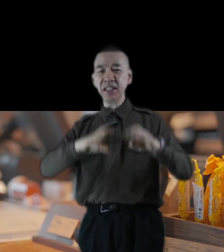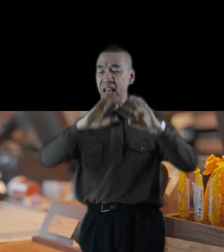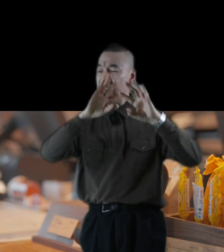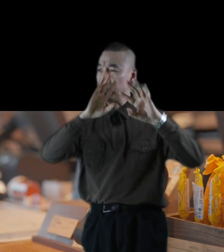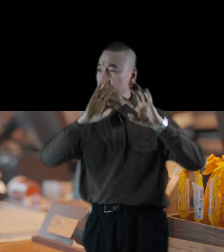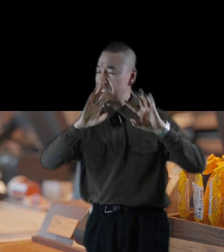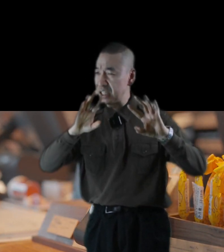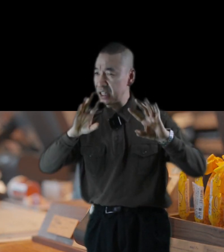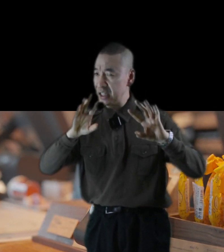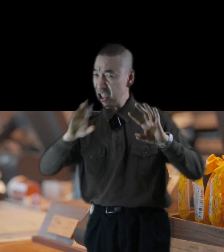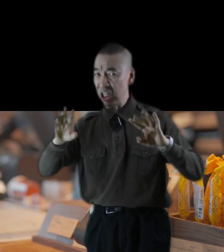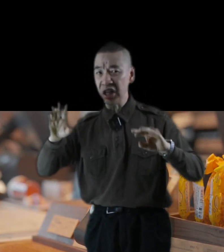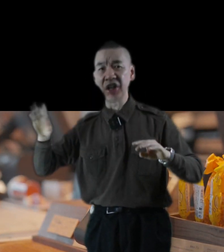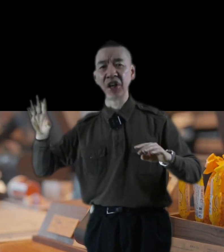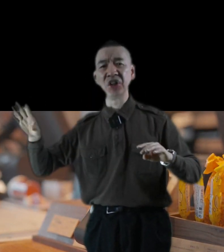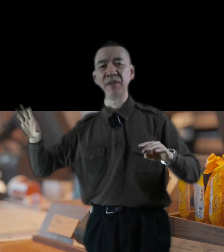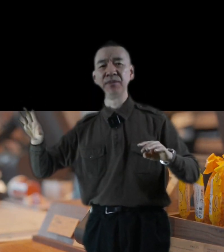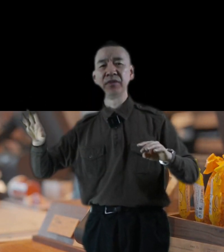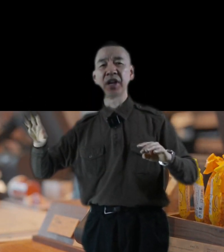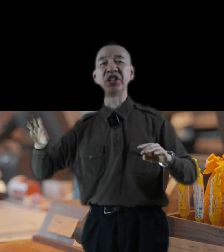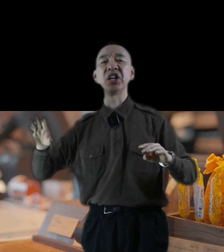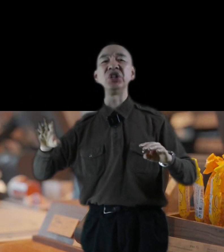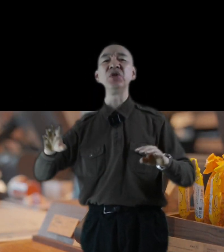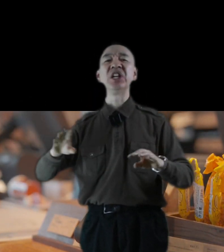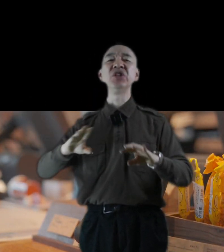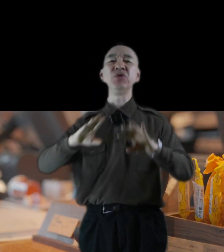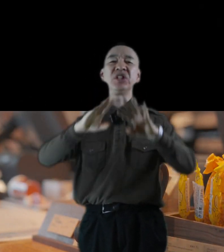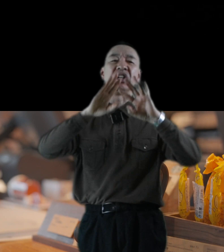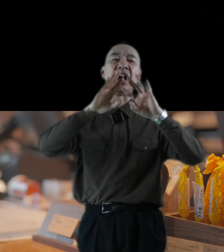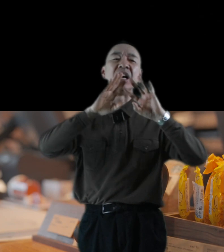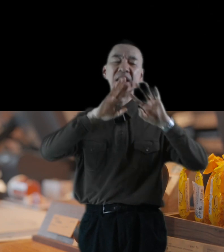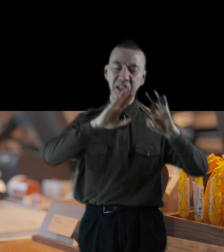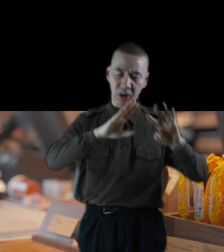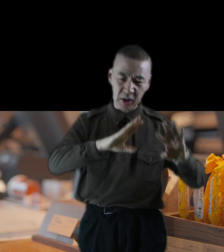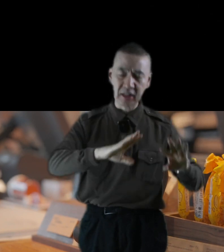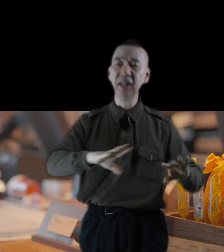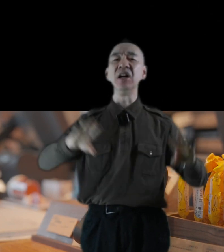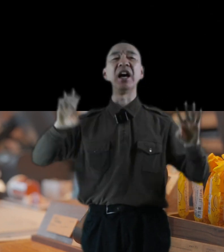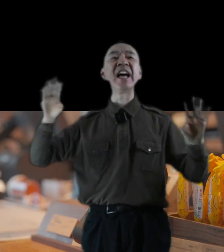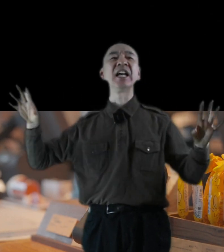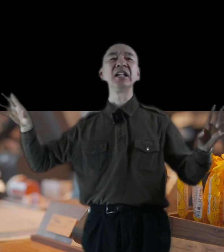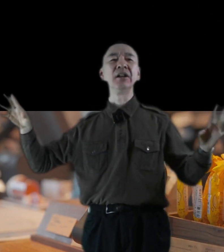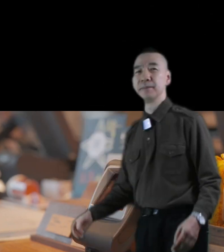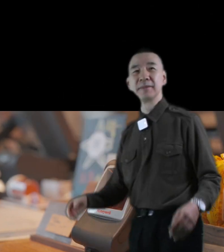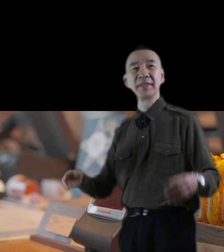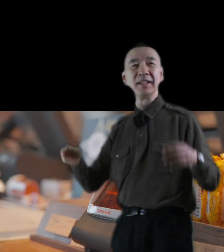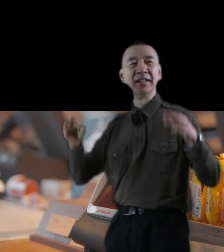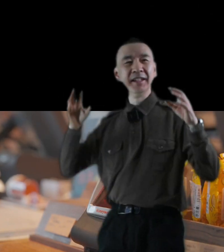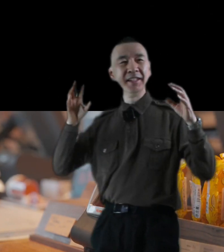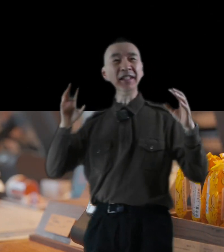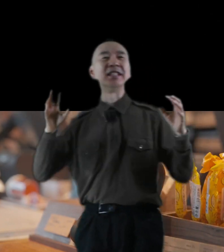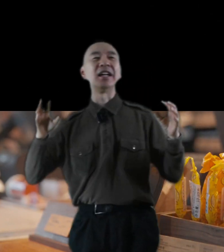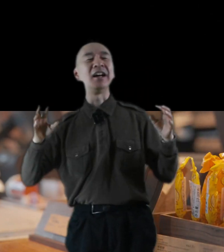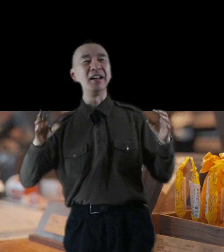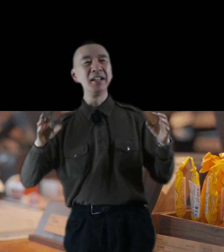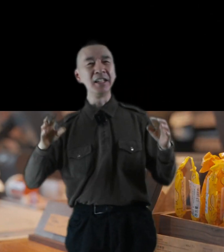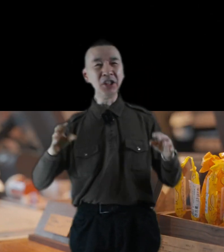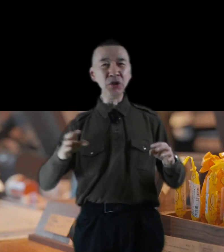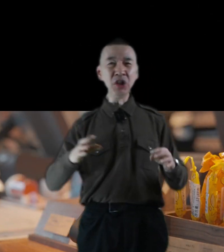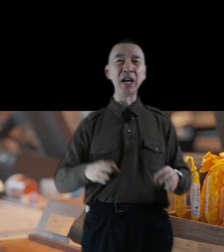家族企业继承人的人设还是很少年轻女性啊喜欢和爱戴的这以前啊可能是宗秀霍